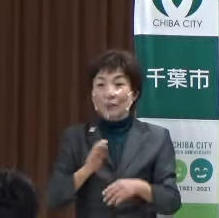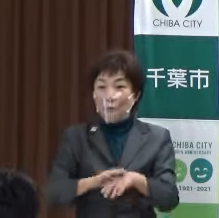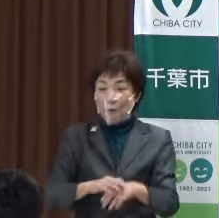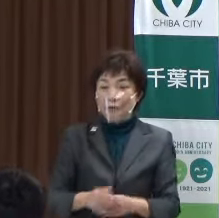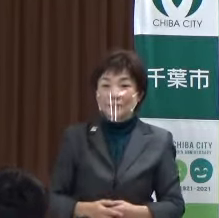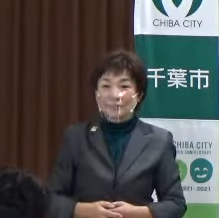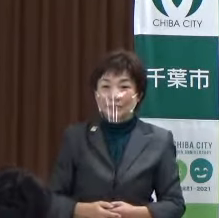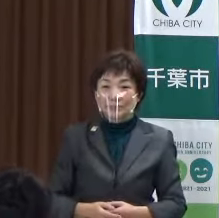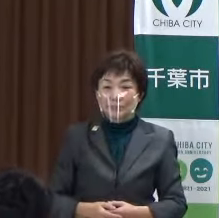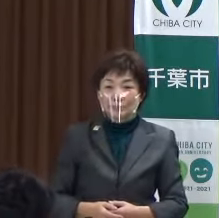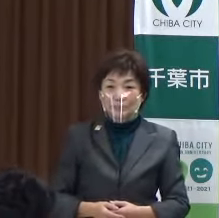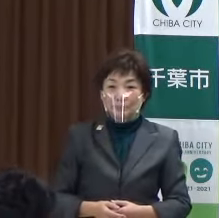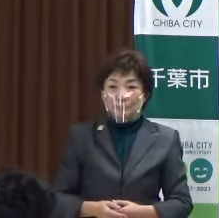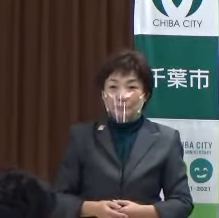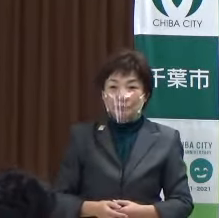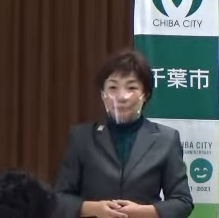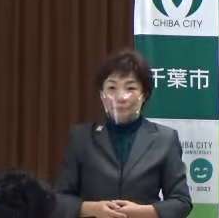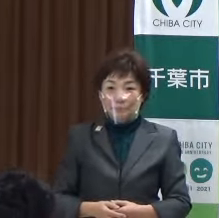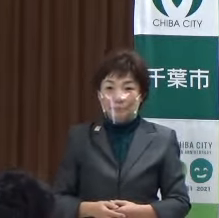ものになります。